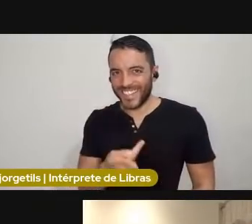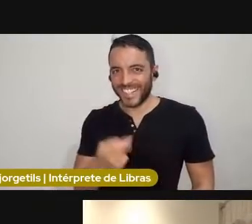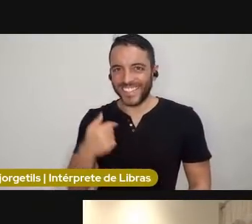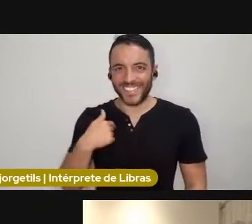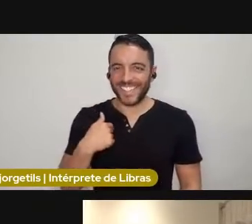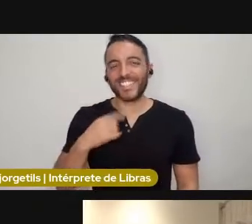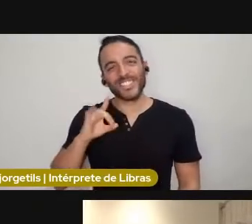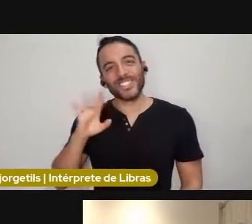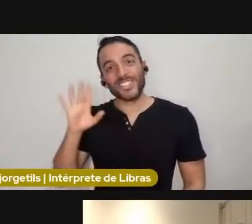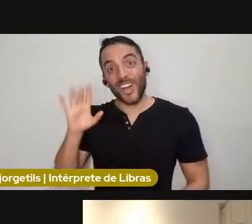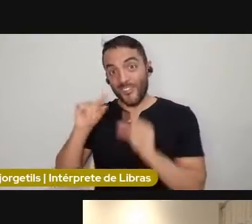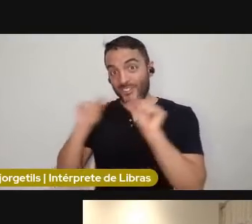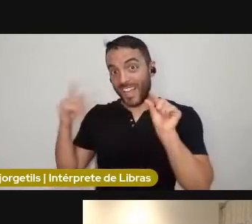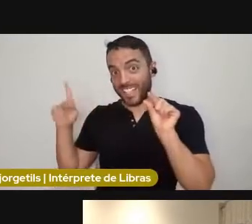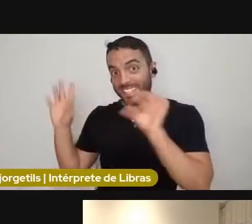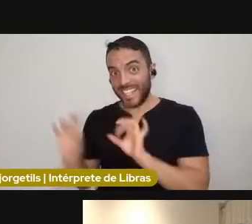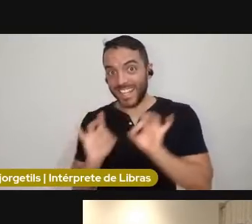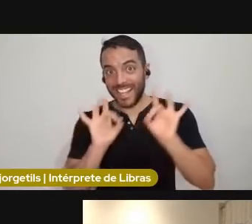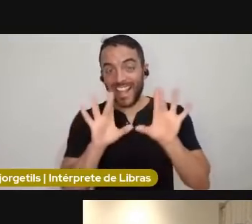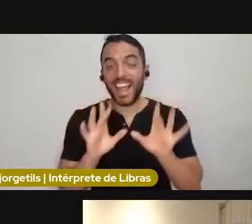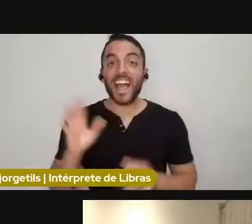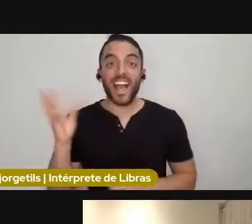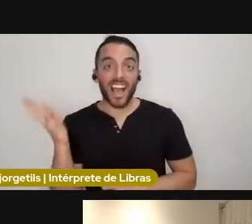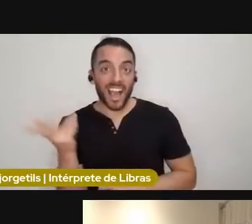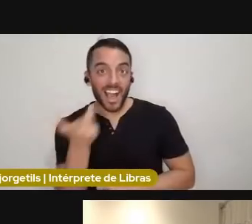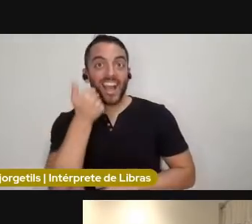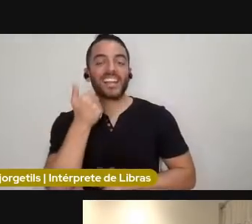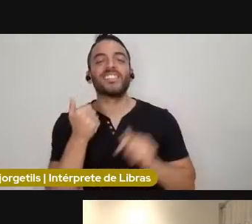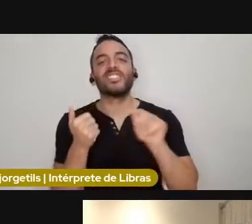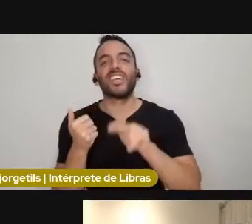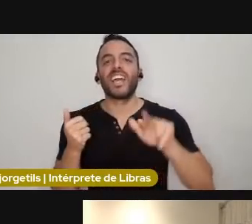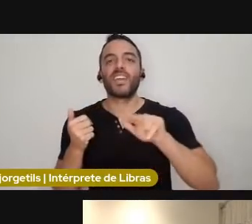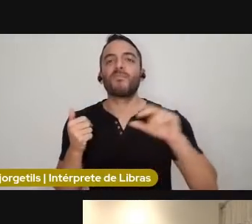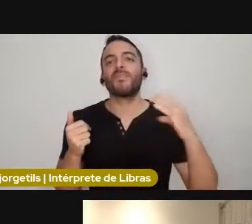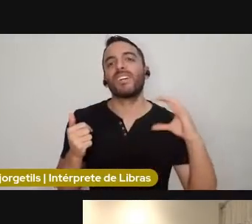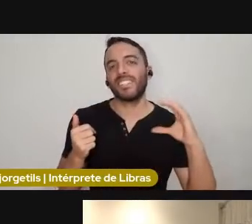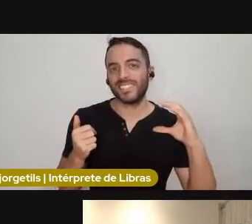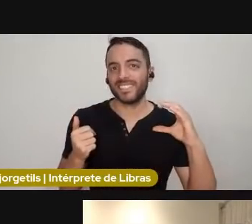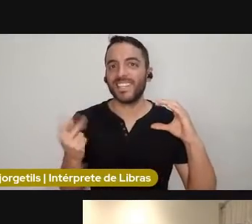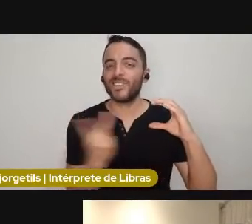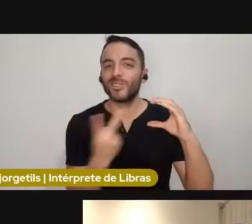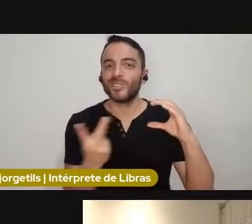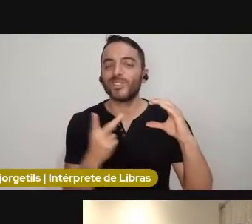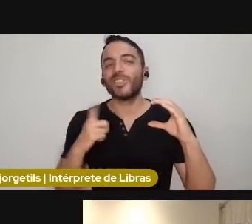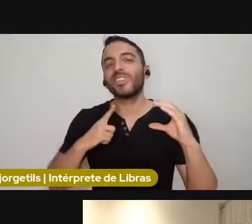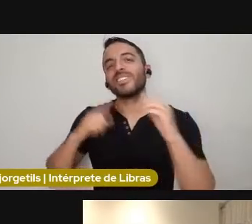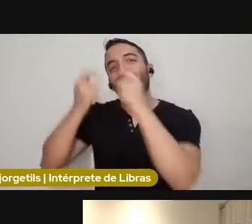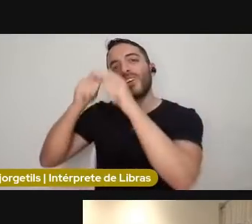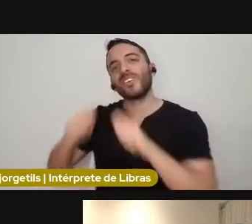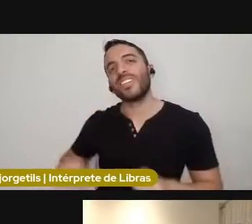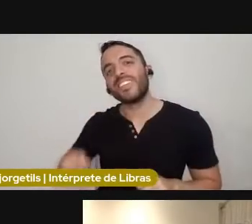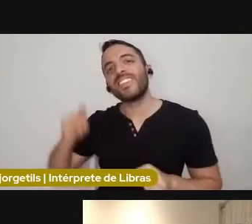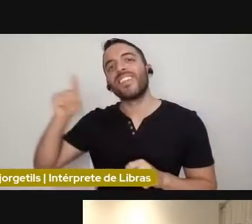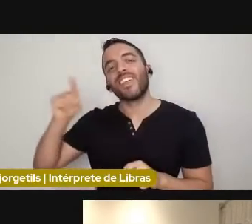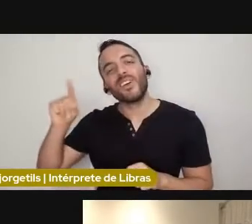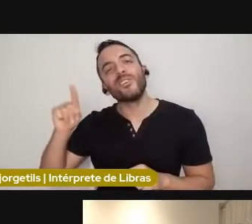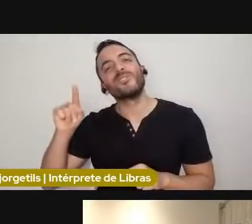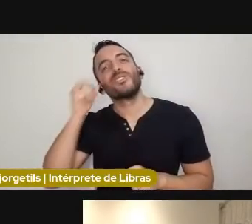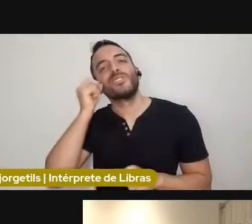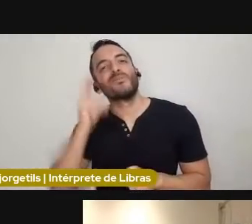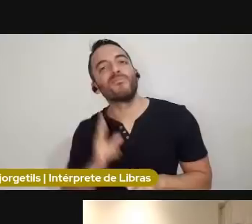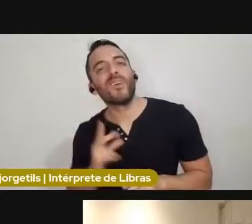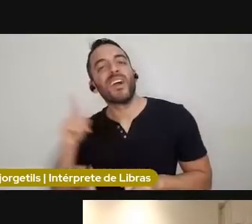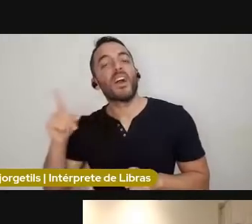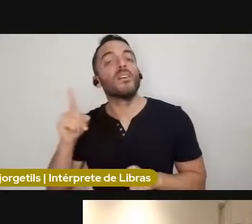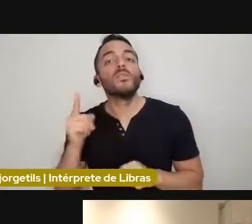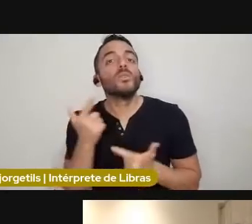frase do Gil: a arte é irmã da ciência e ambas são filhas de um Deus fugaz. Nada mais importante